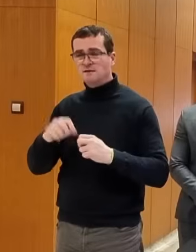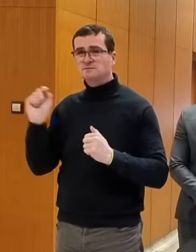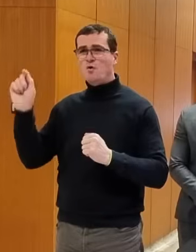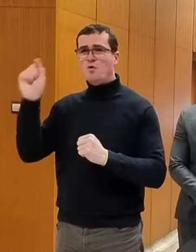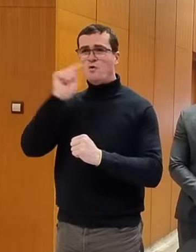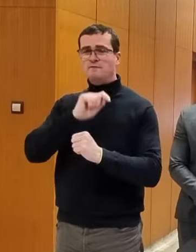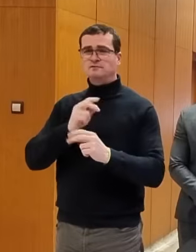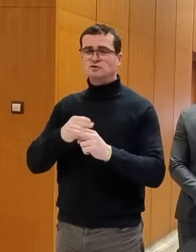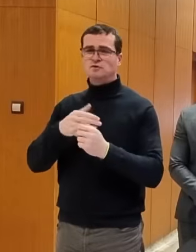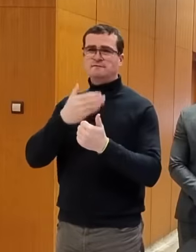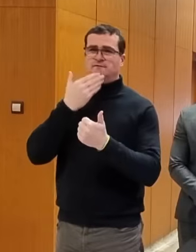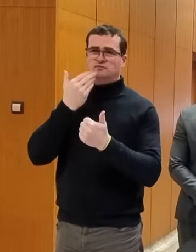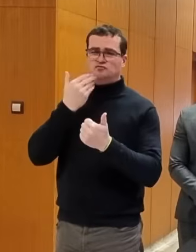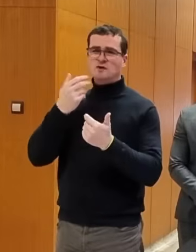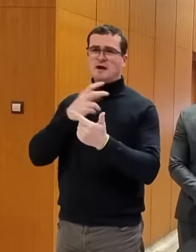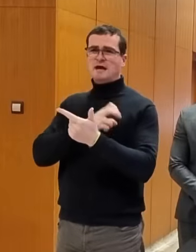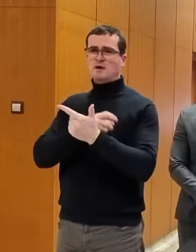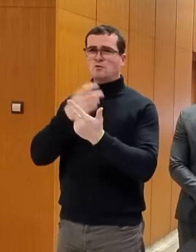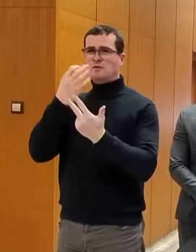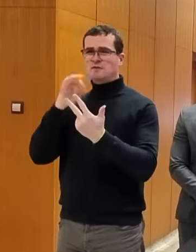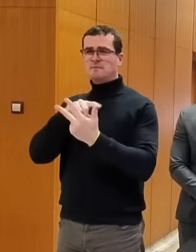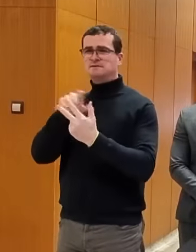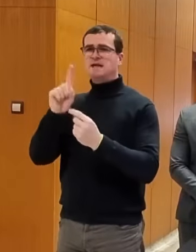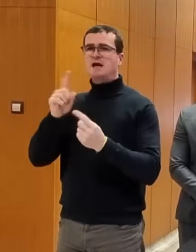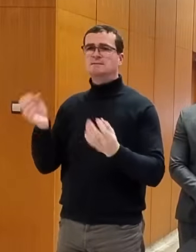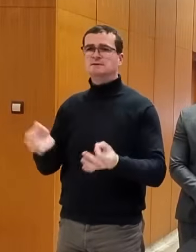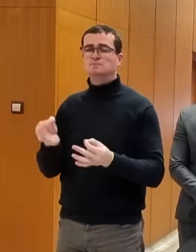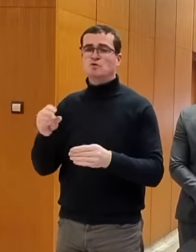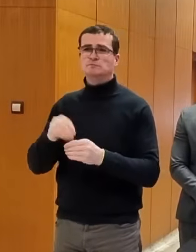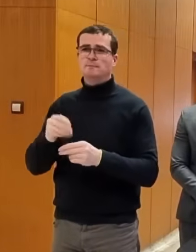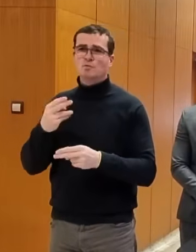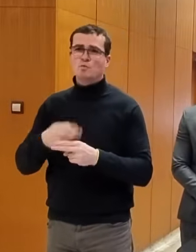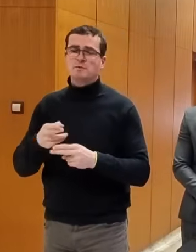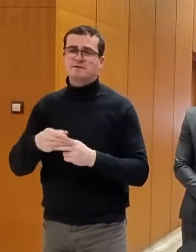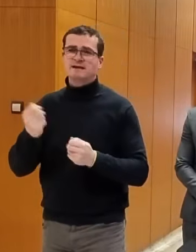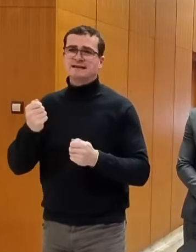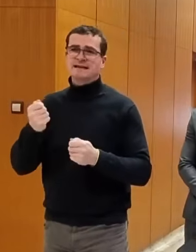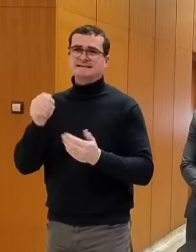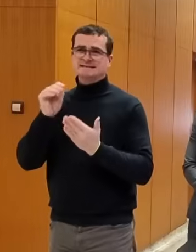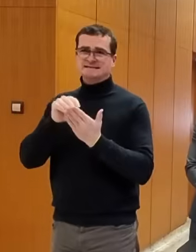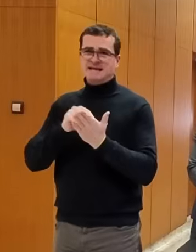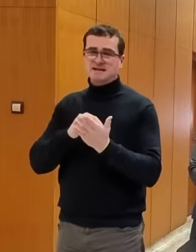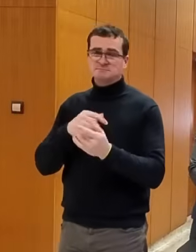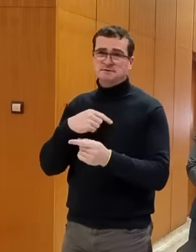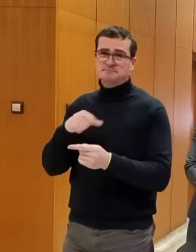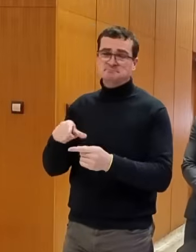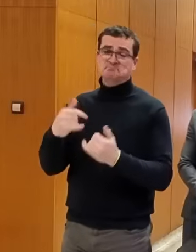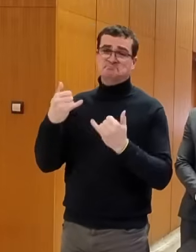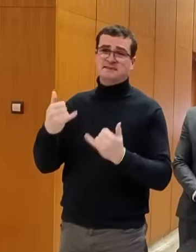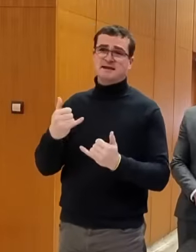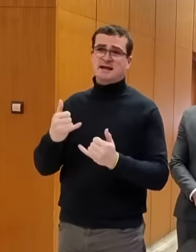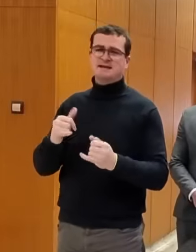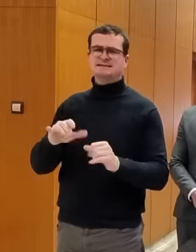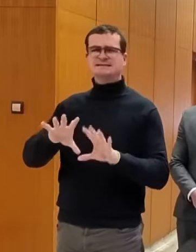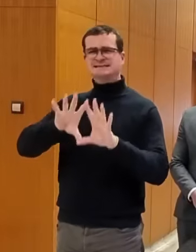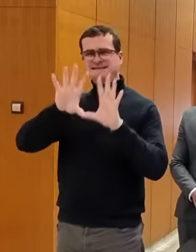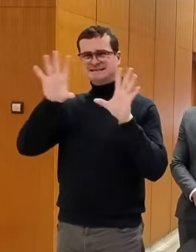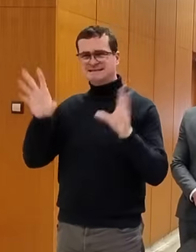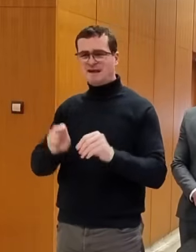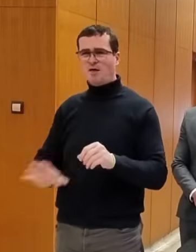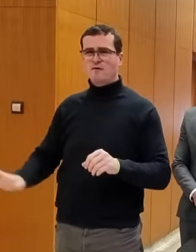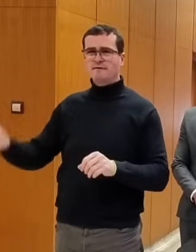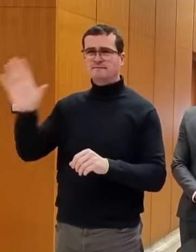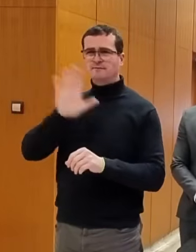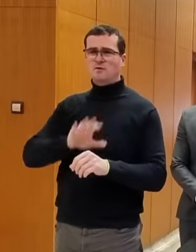okolitých krajín, najmä Českej republiky, Rakúska, Nemecka, akým spôsobom sú tam upravované trestné sadzby, a išli sme plošne